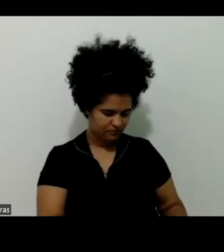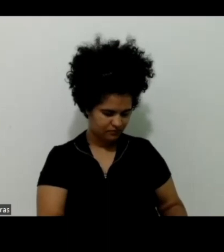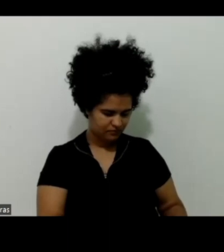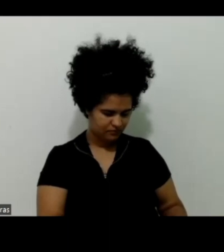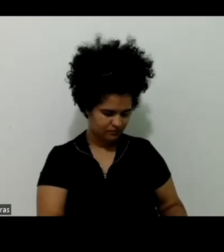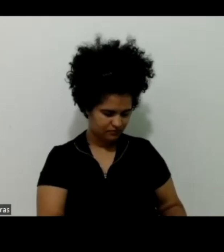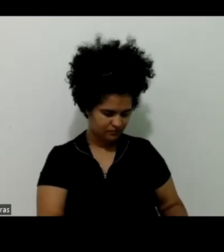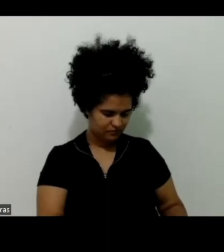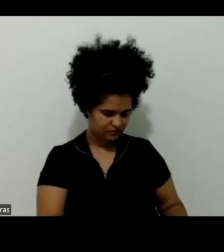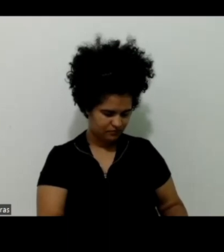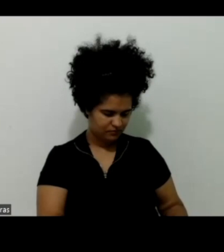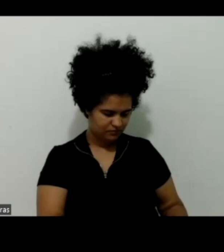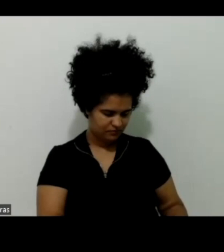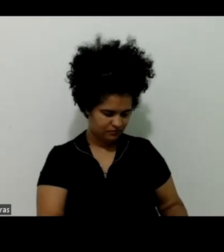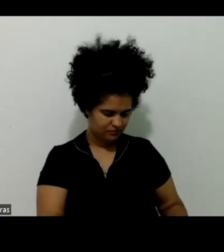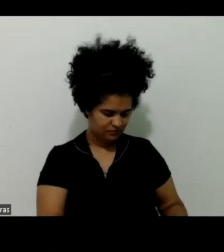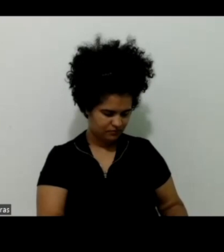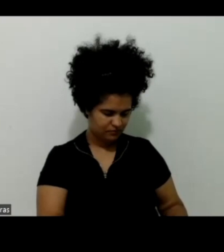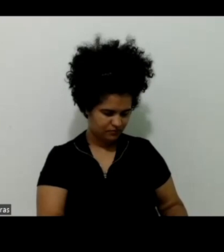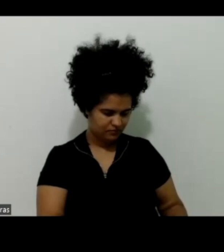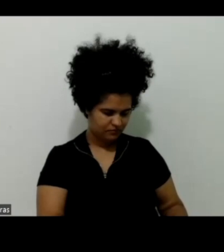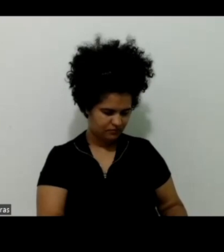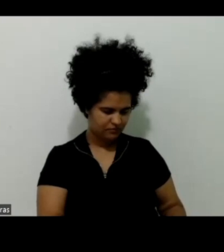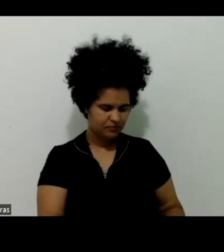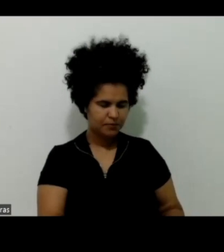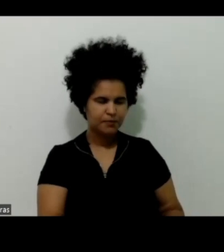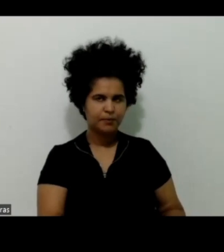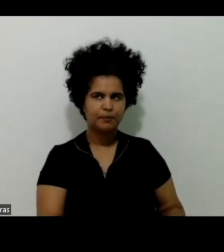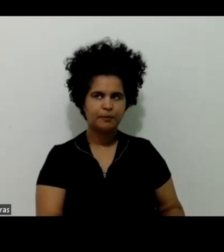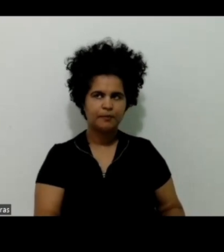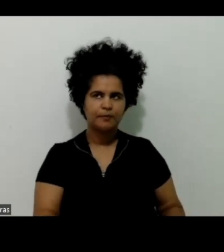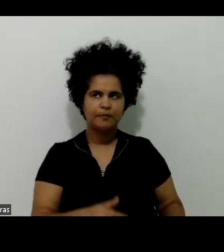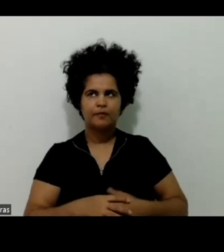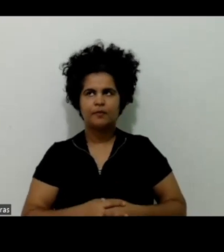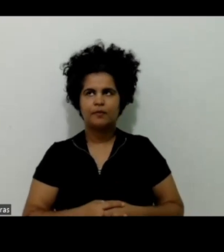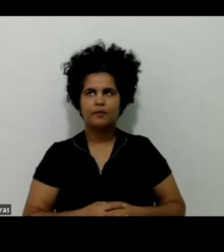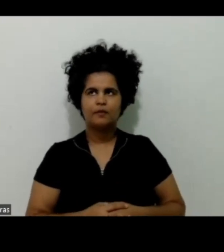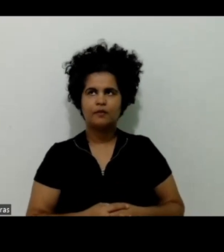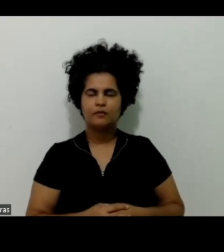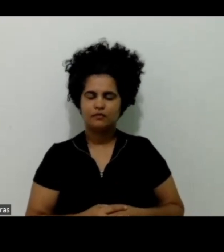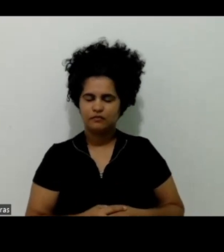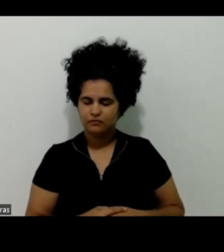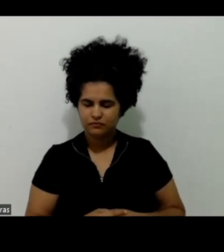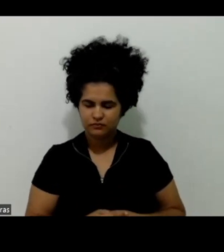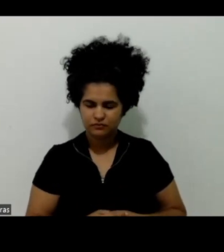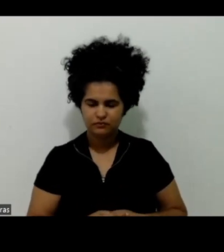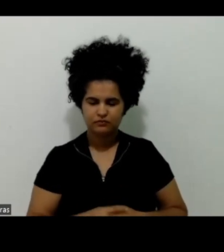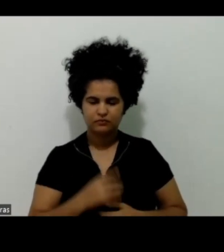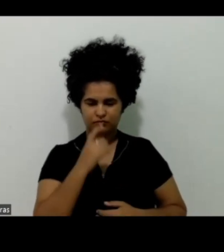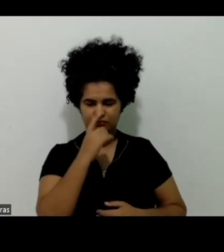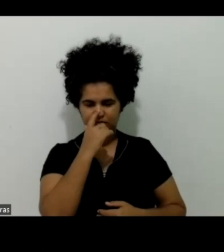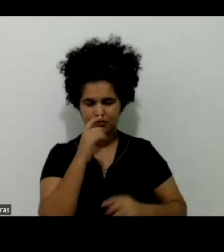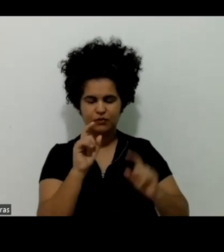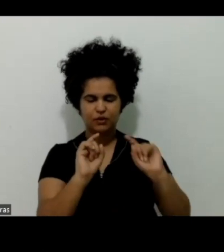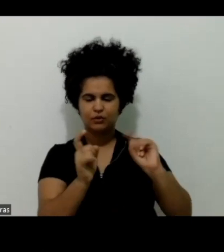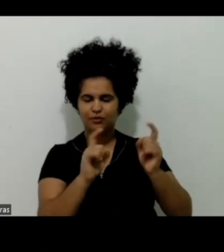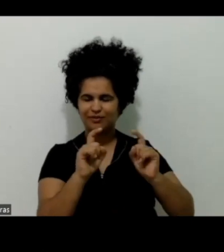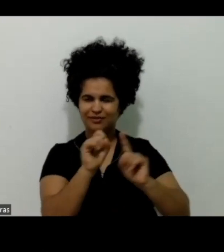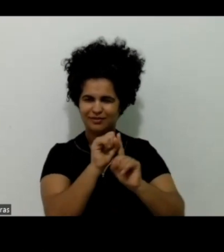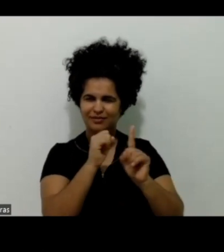profissional, tem uma particularidade, assim, não sentido de cisão, até porque são dissociáveis, mas no sentido